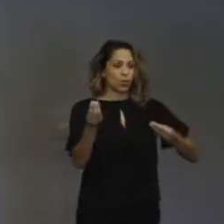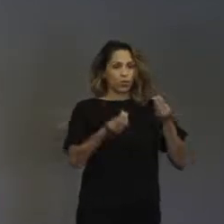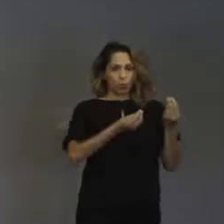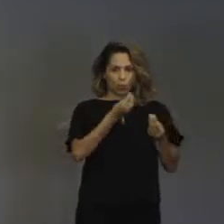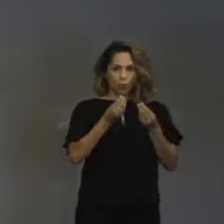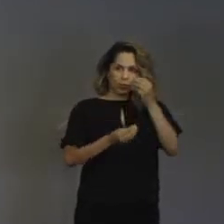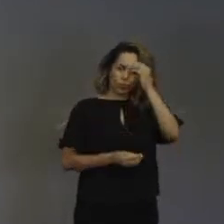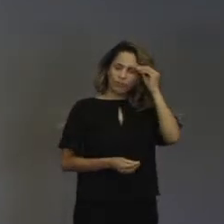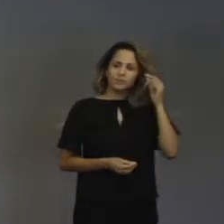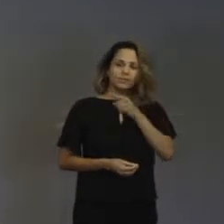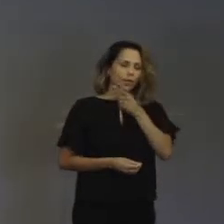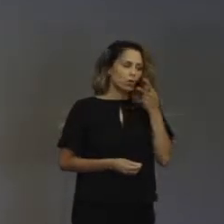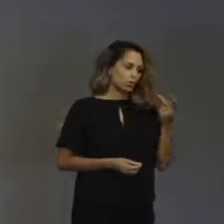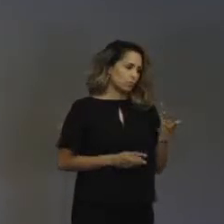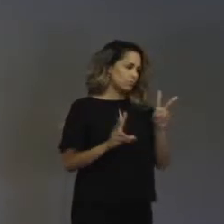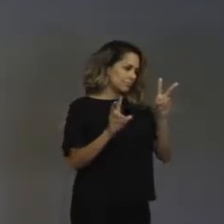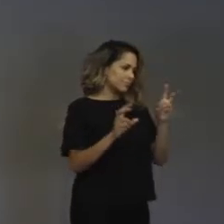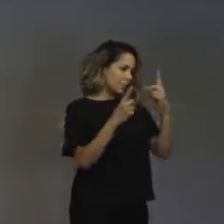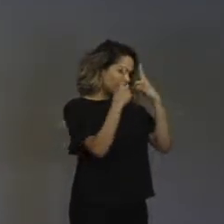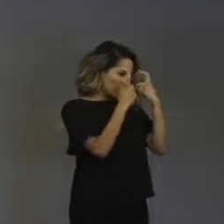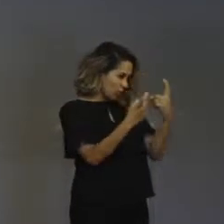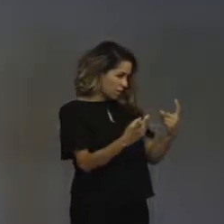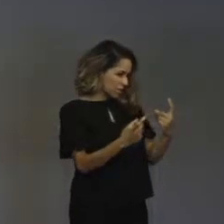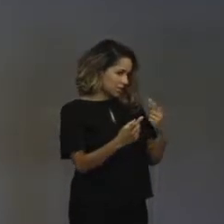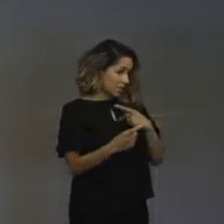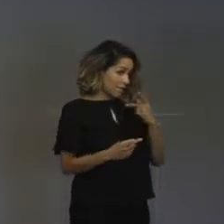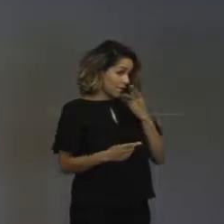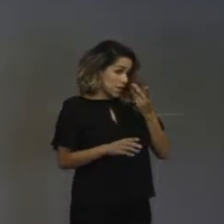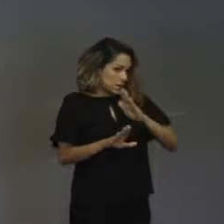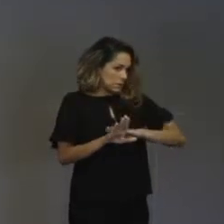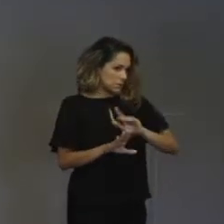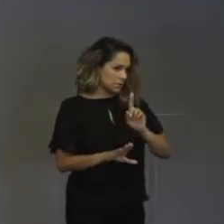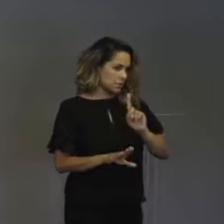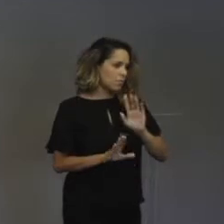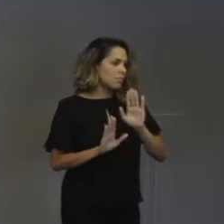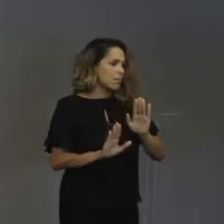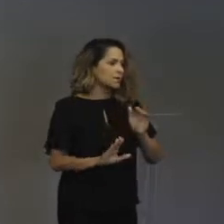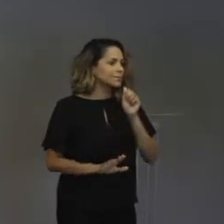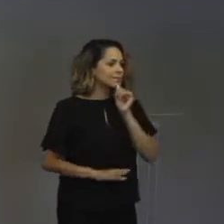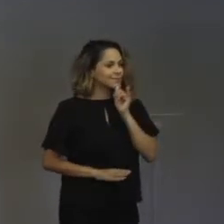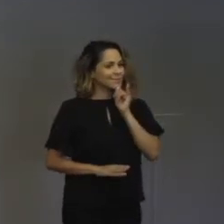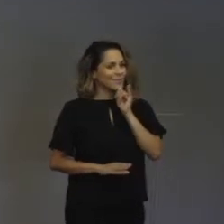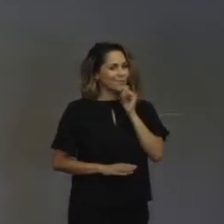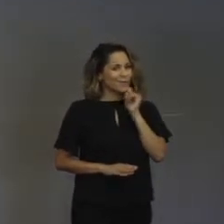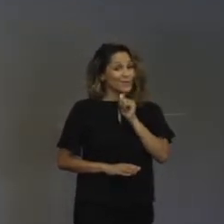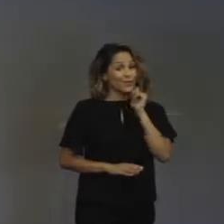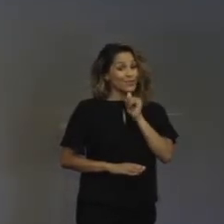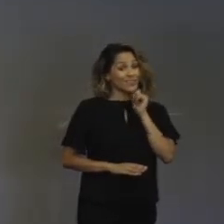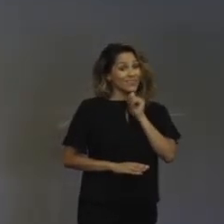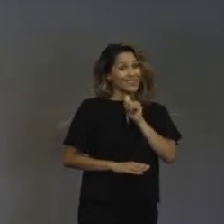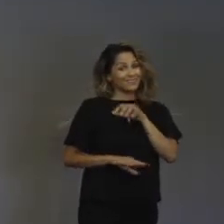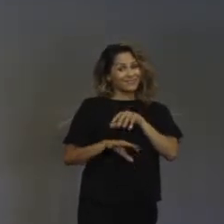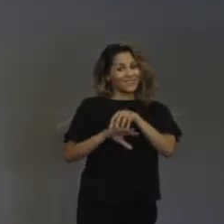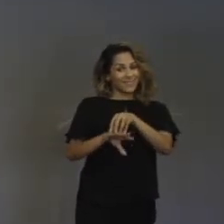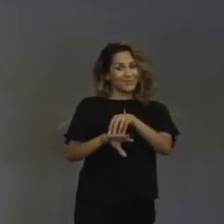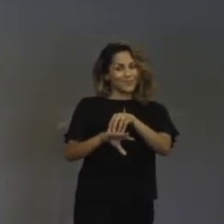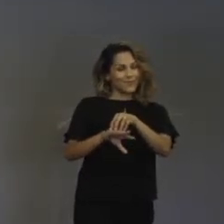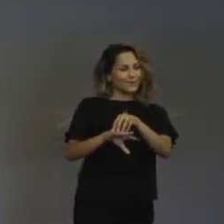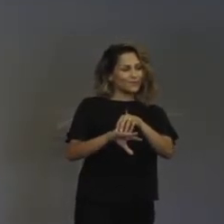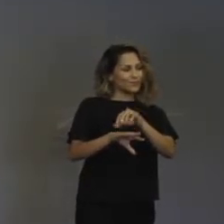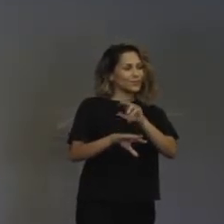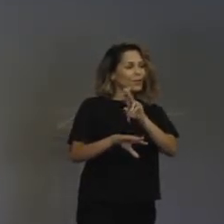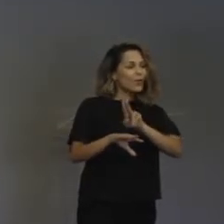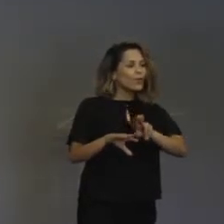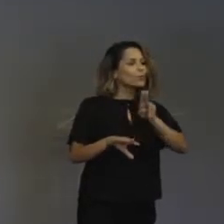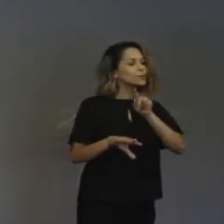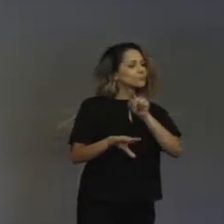aí da questão da violência, eu não falei diretamente, mas quando a gente fala do deslocamento feminino, isso tem um potencial, uma influência